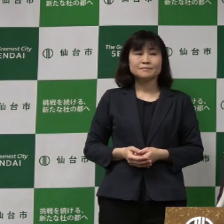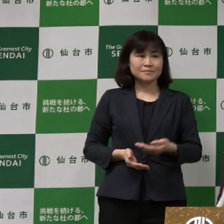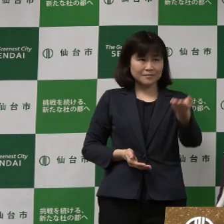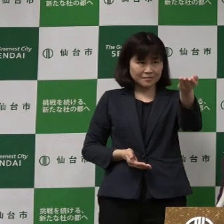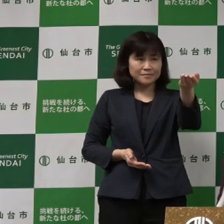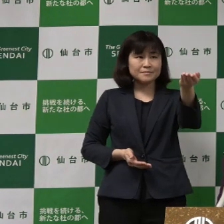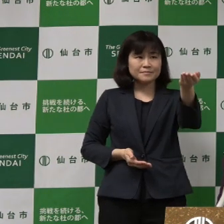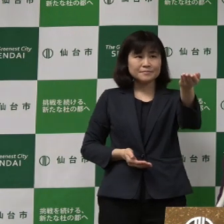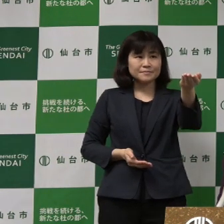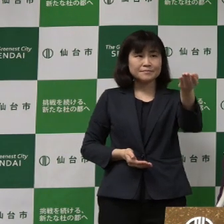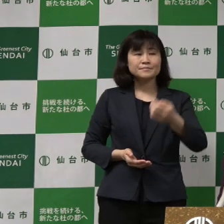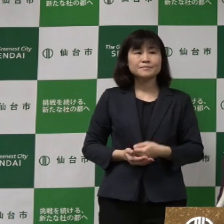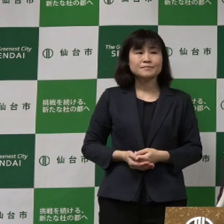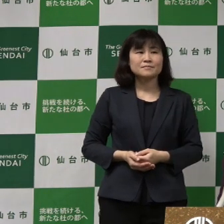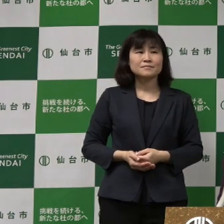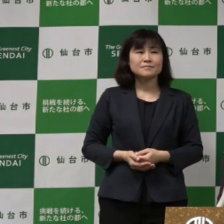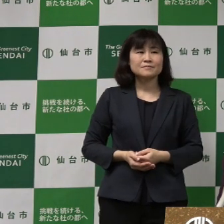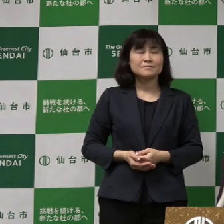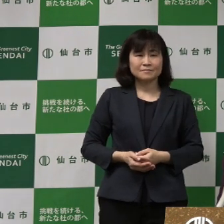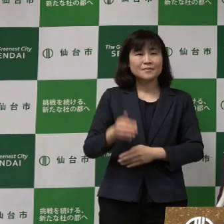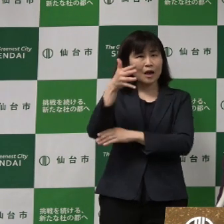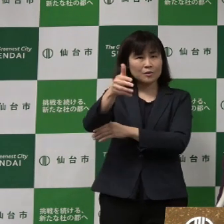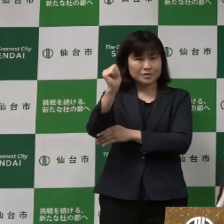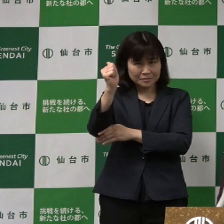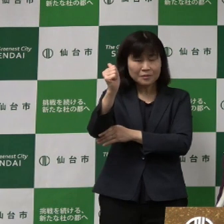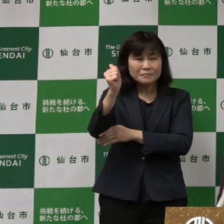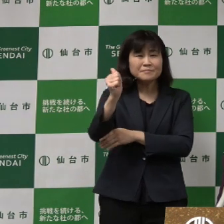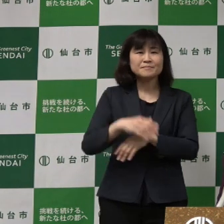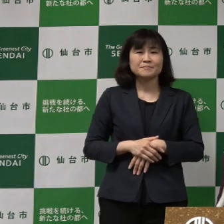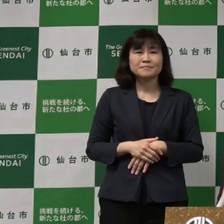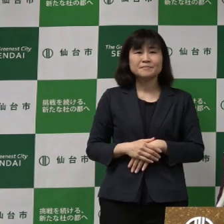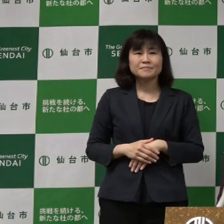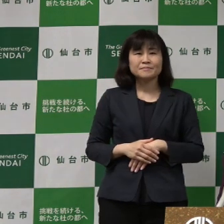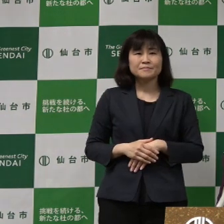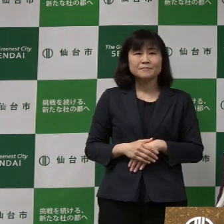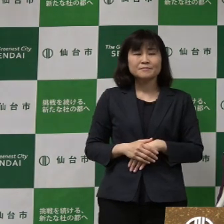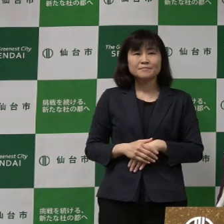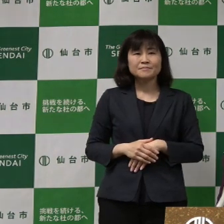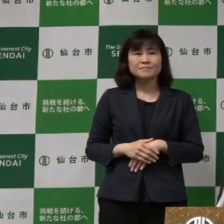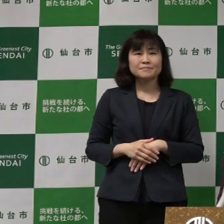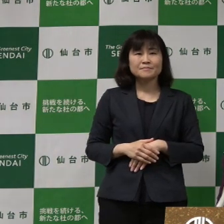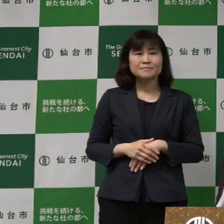どうぞ。 すいません、パープシンポー高木です。まずですね、